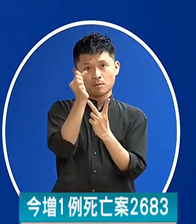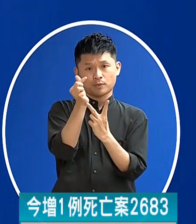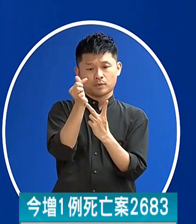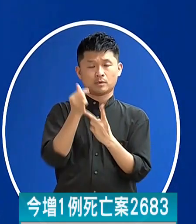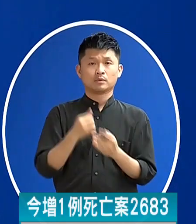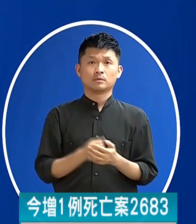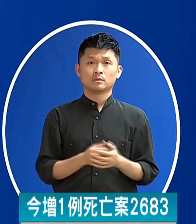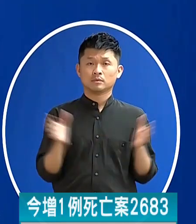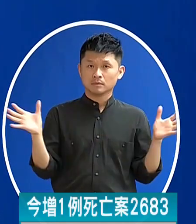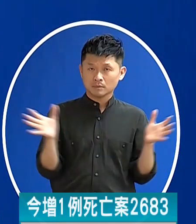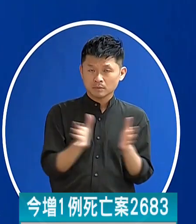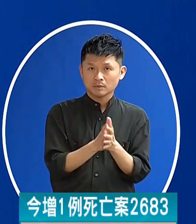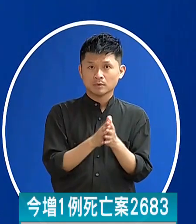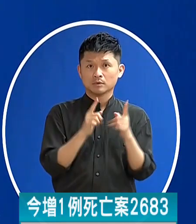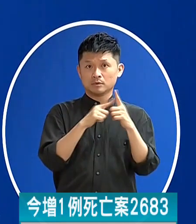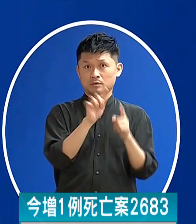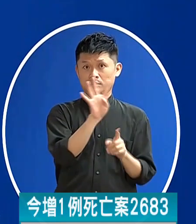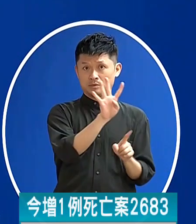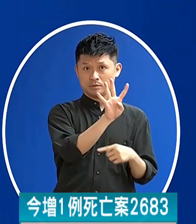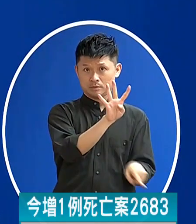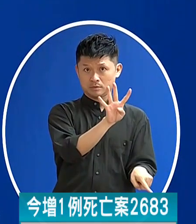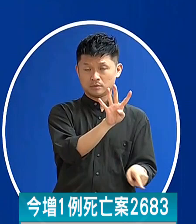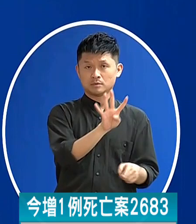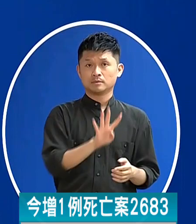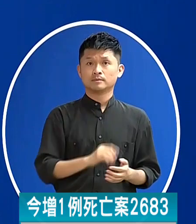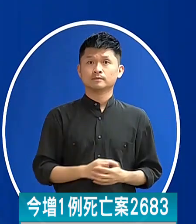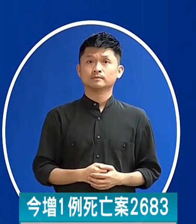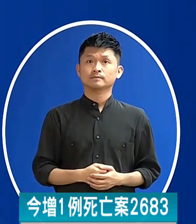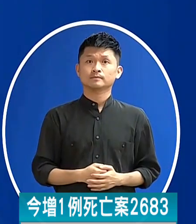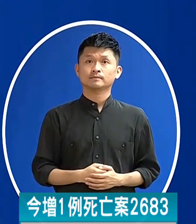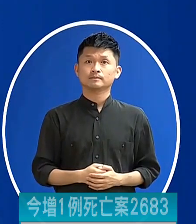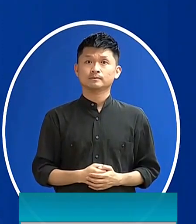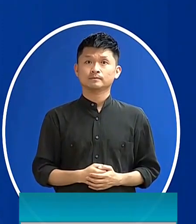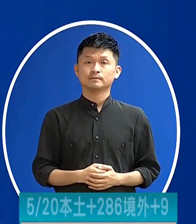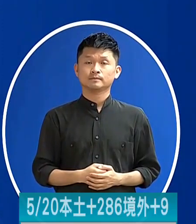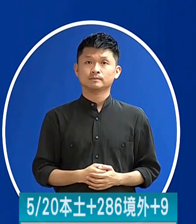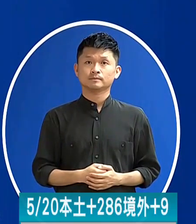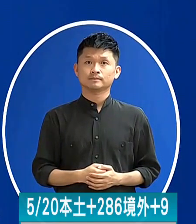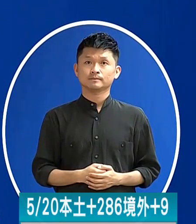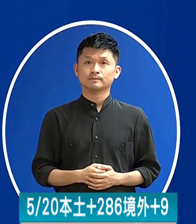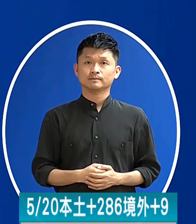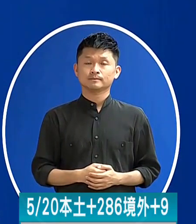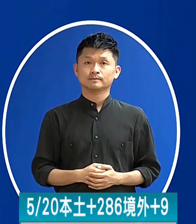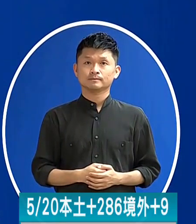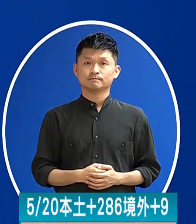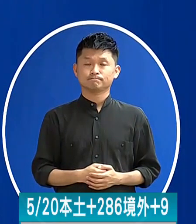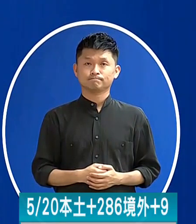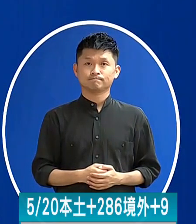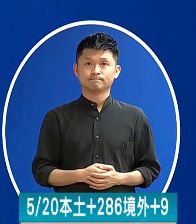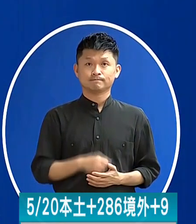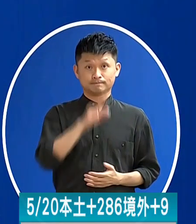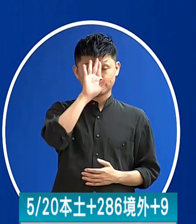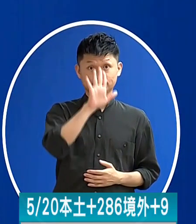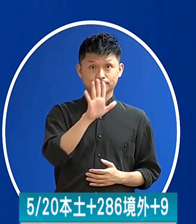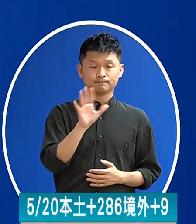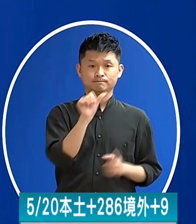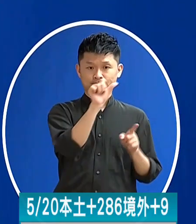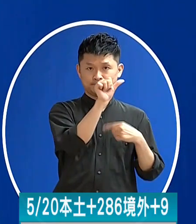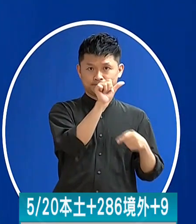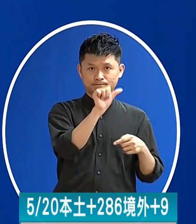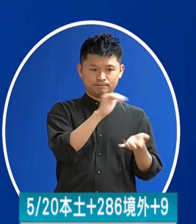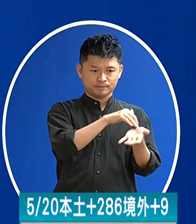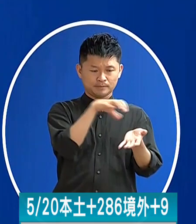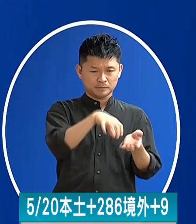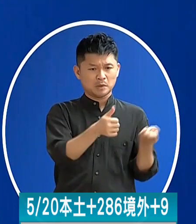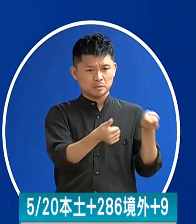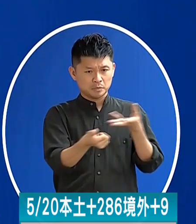那这总计是四名的这个对，这就总共有五位是在这个院内感染事